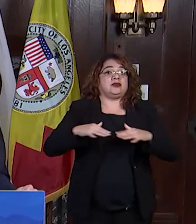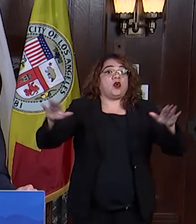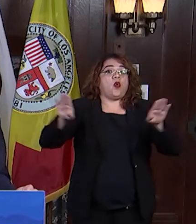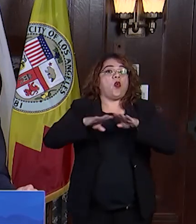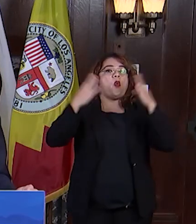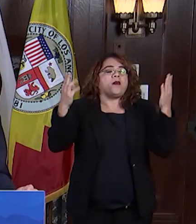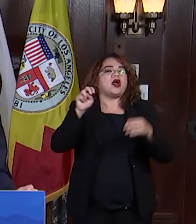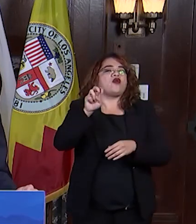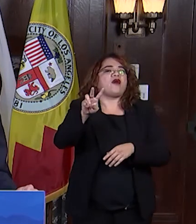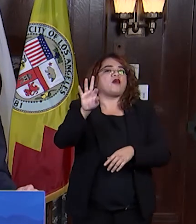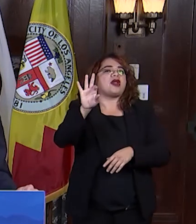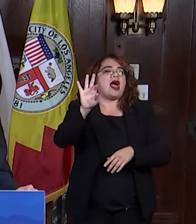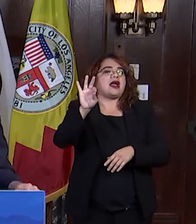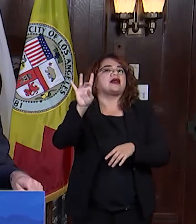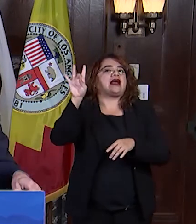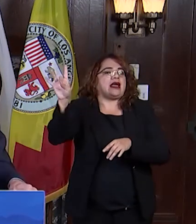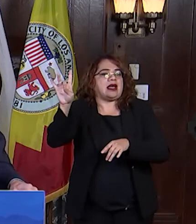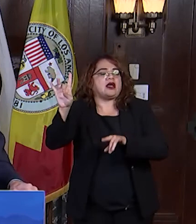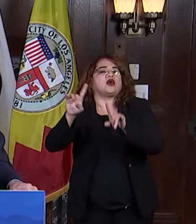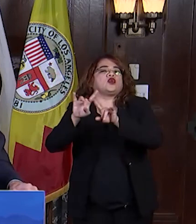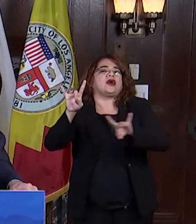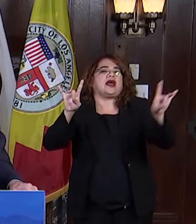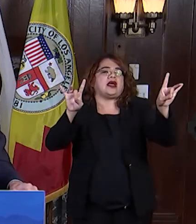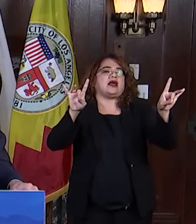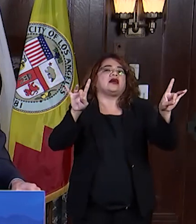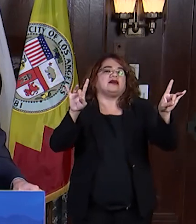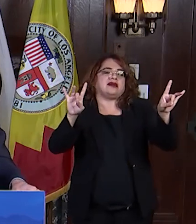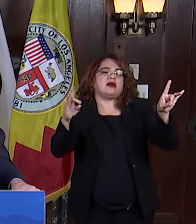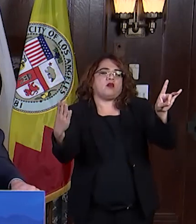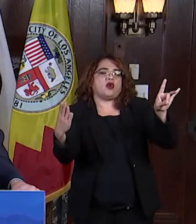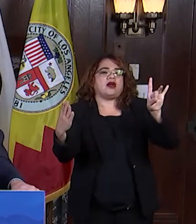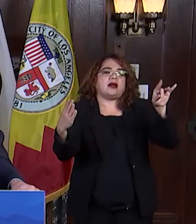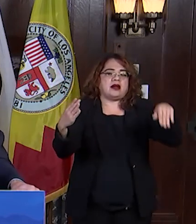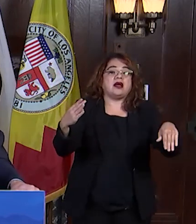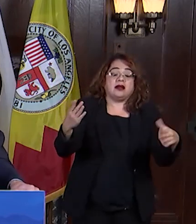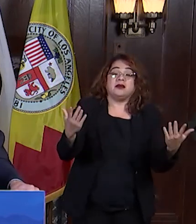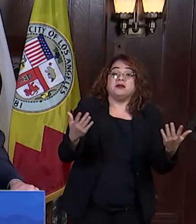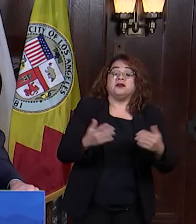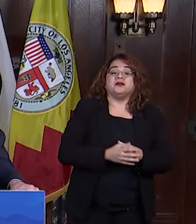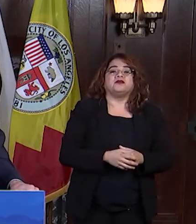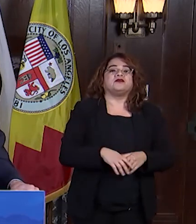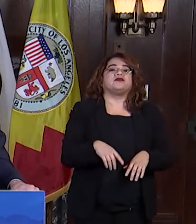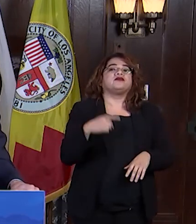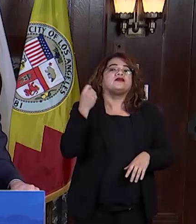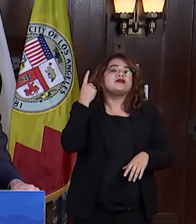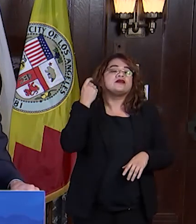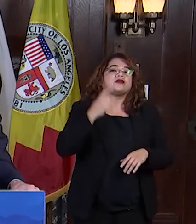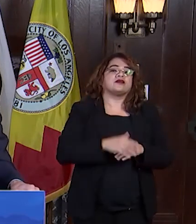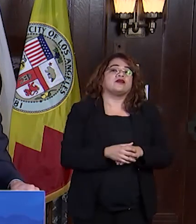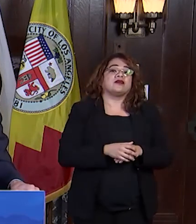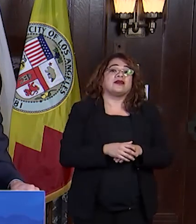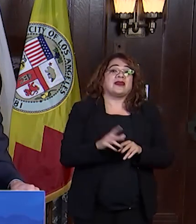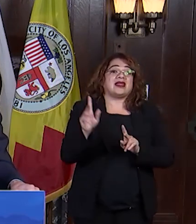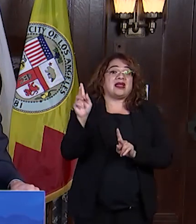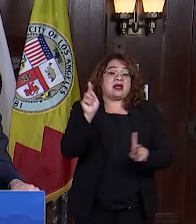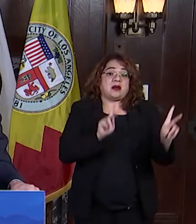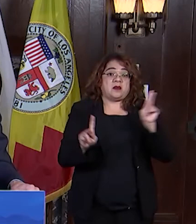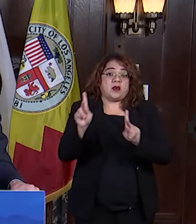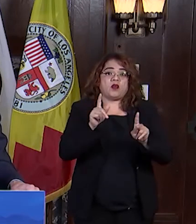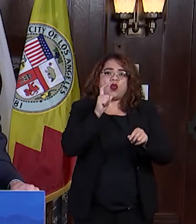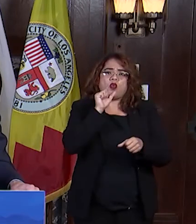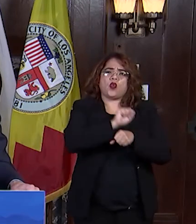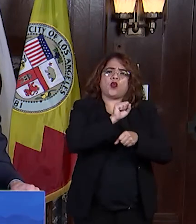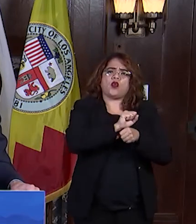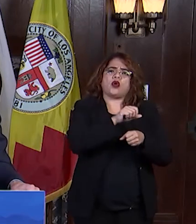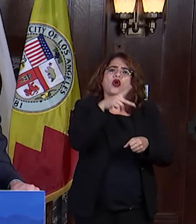noviembre. Además, todos los sitios de prueba estarán priorizando pruebas para las personas trabajando en los sitios